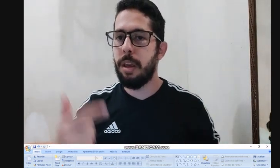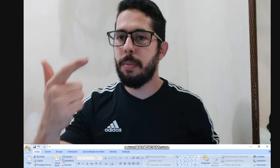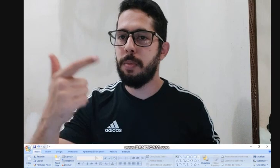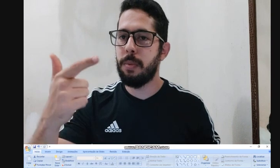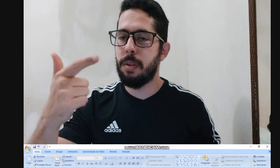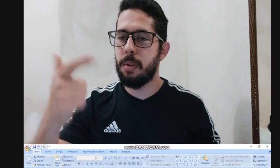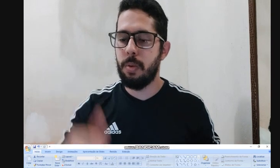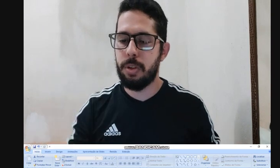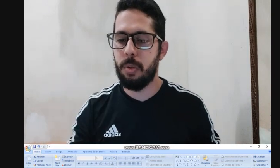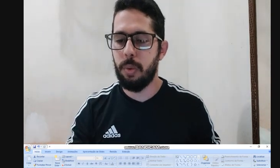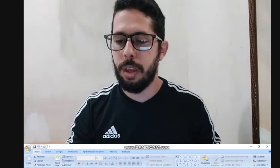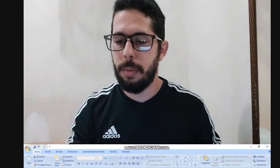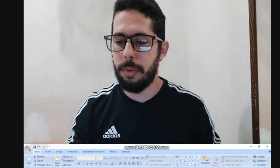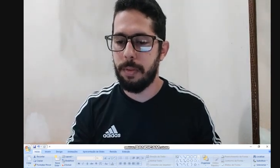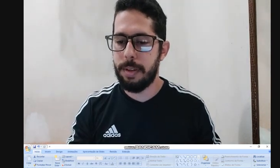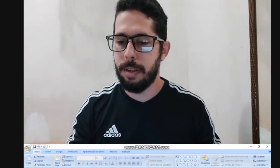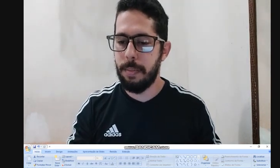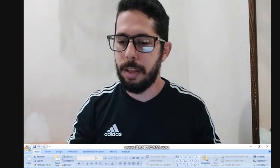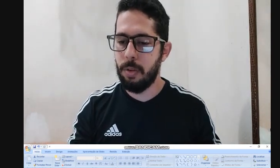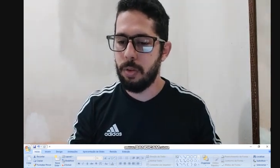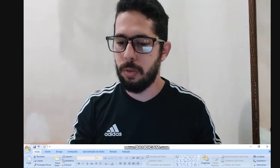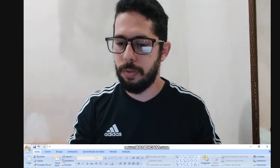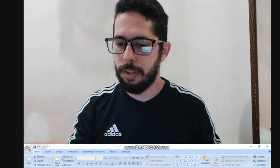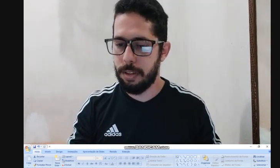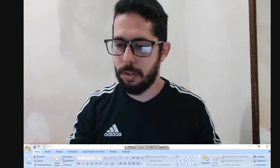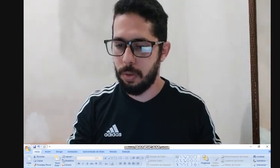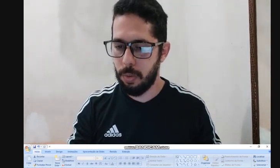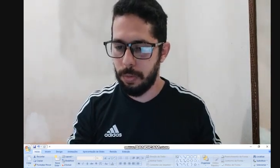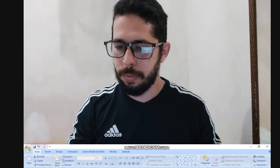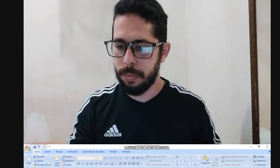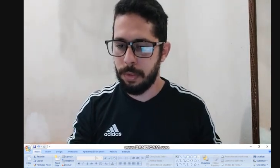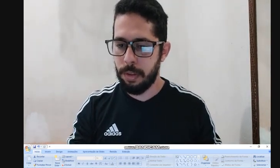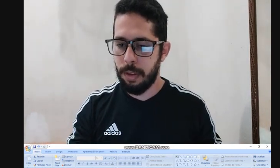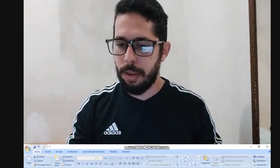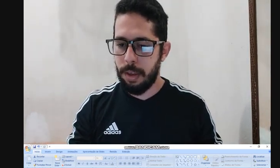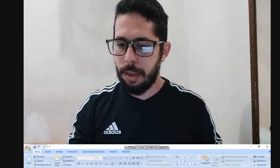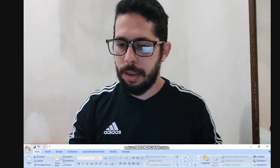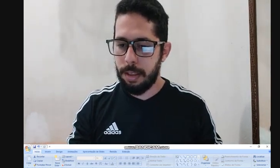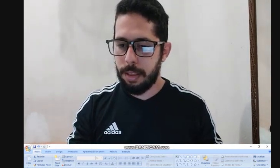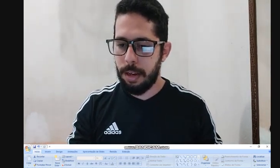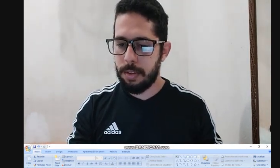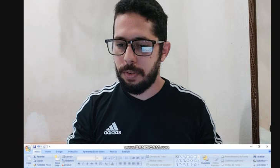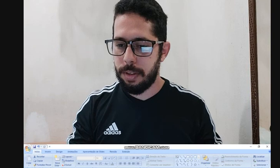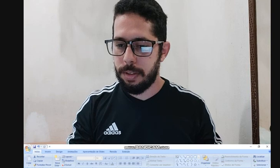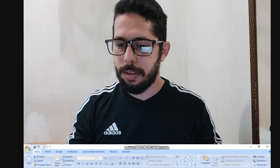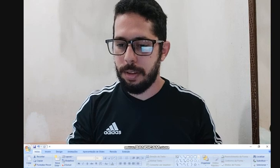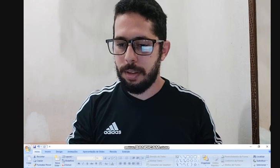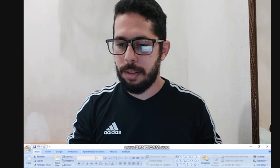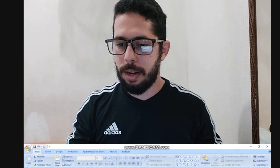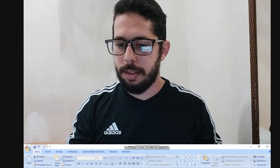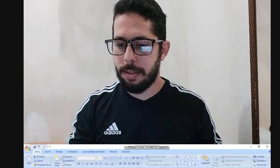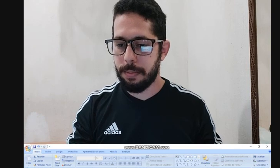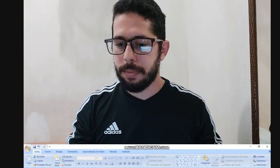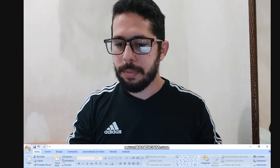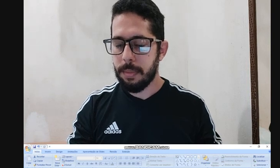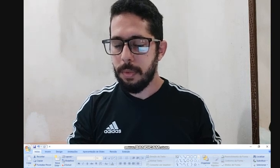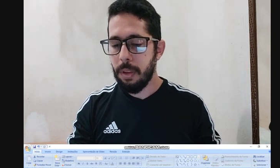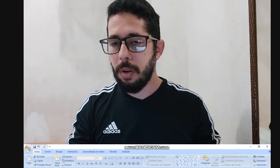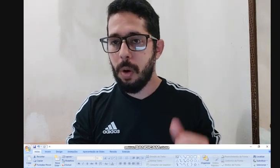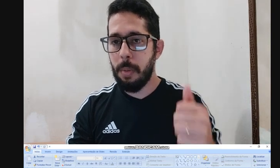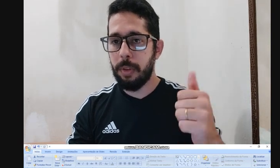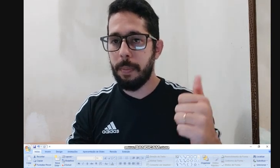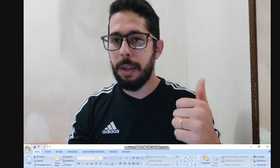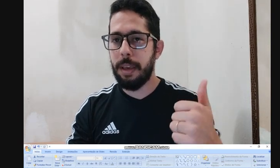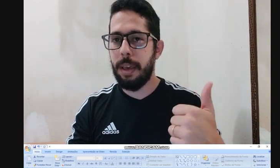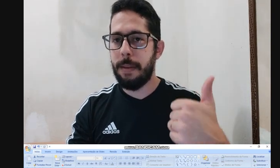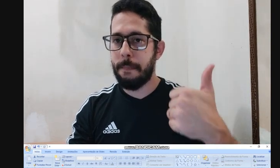segundo termo com o segundo termo. Então, vai ser menos 1 vezes 1 e 3 vezes 3.